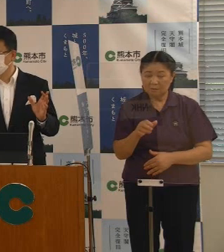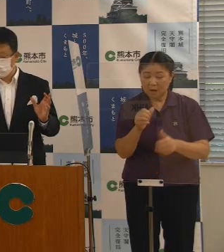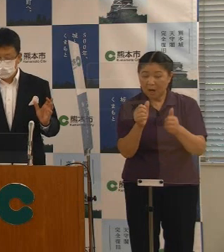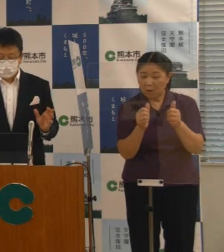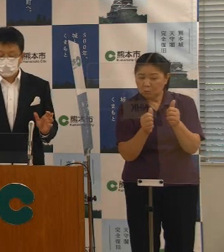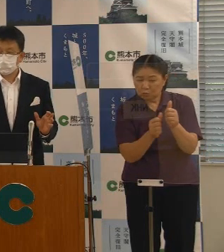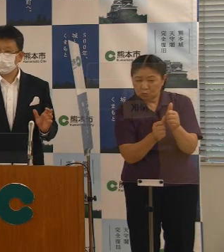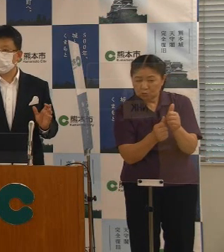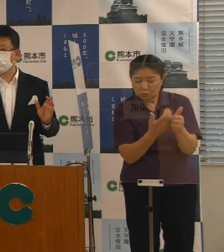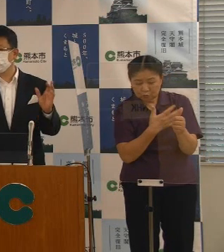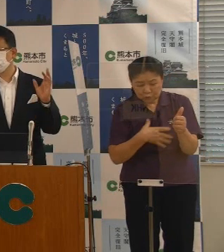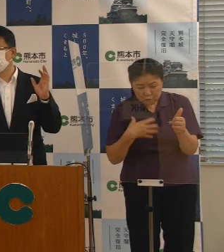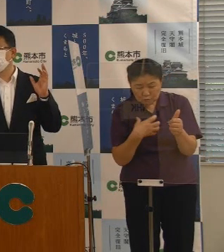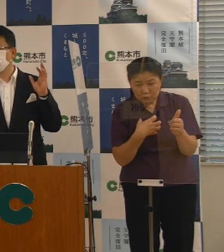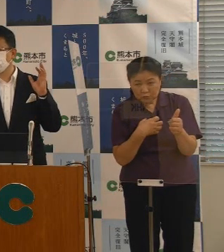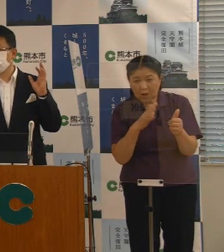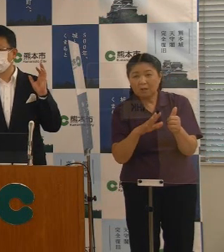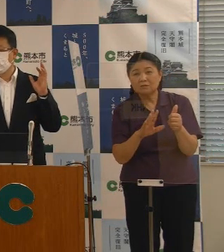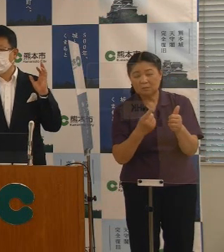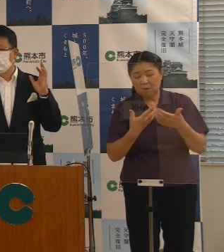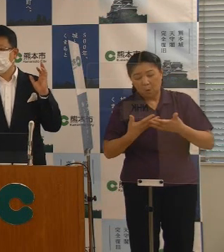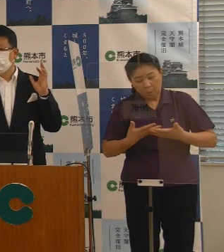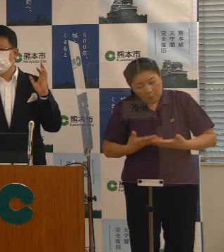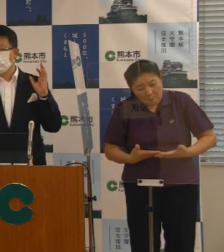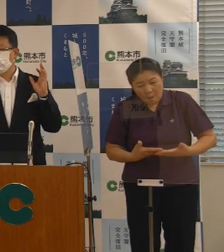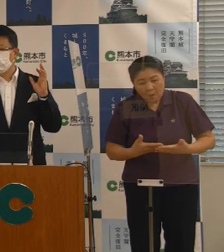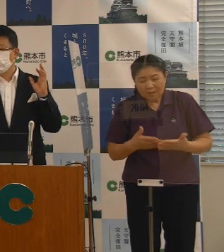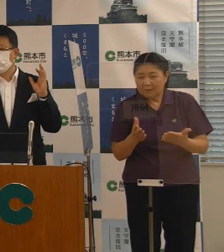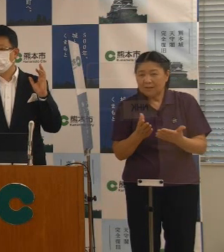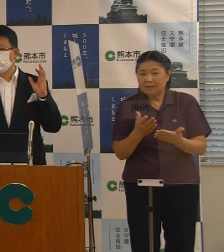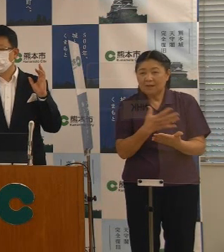もしましたけれども、重篤な反応はもうこれまで、